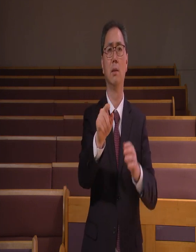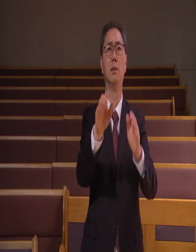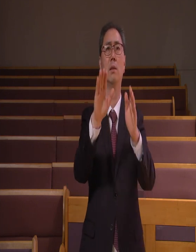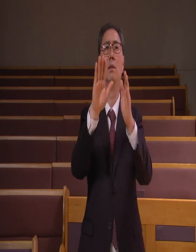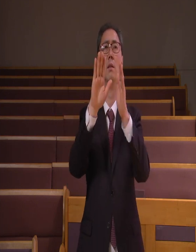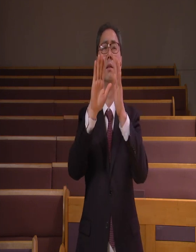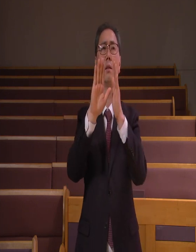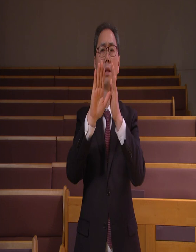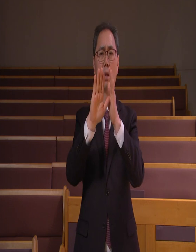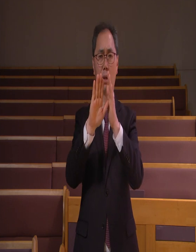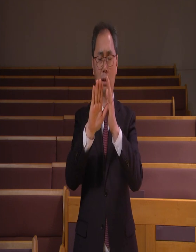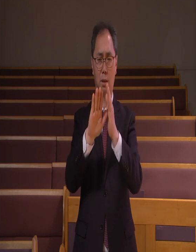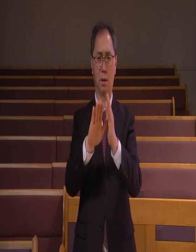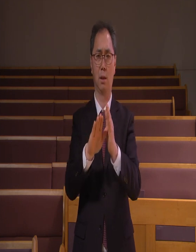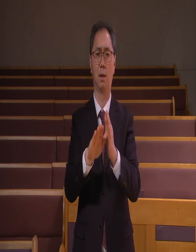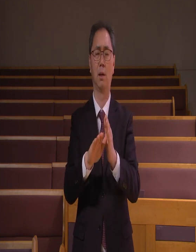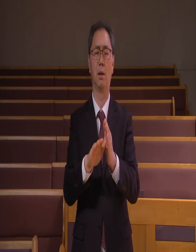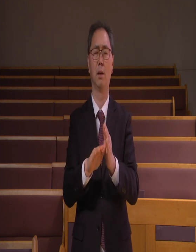있었는가